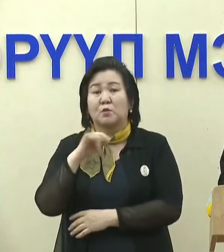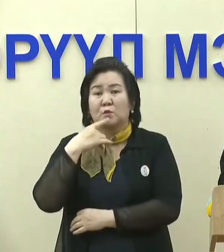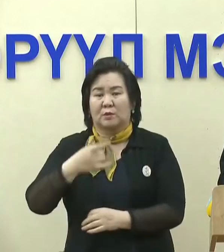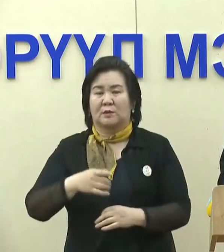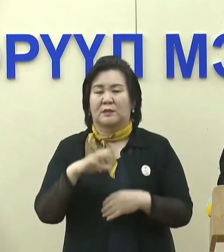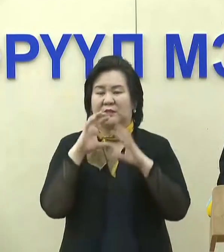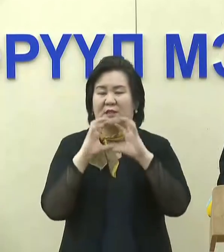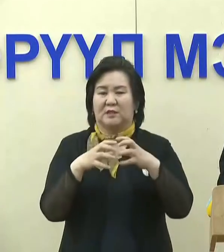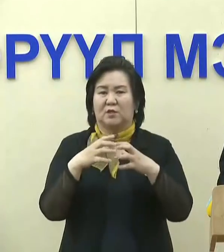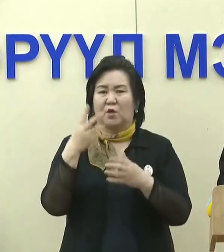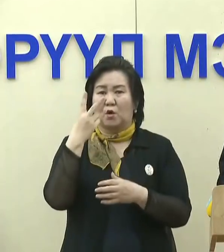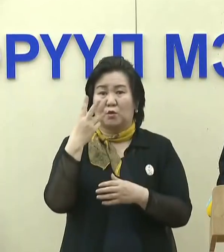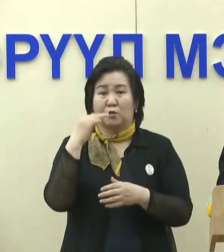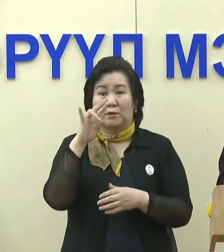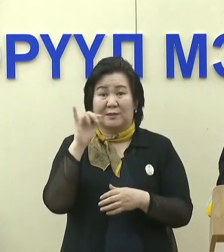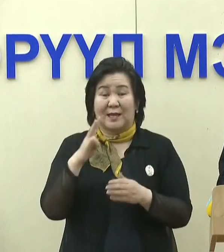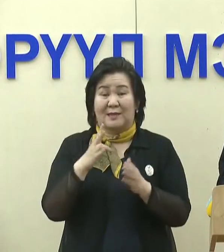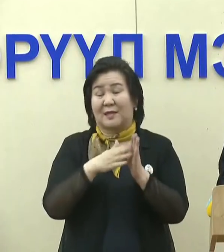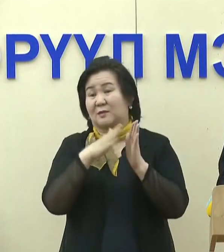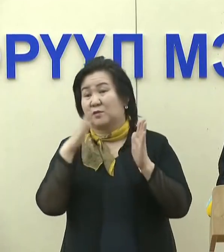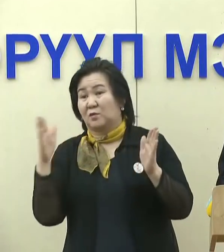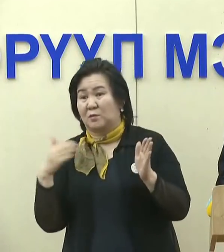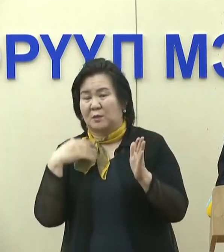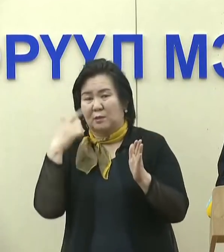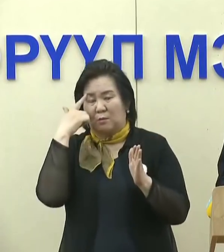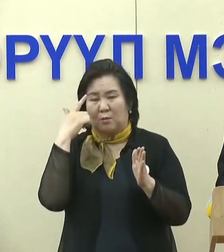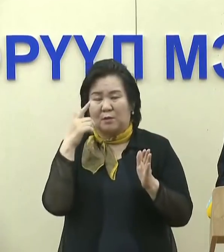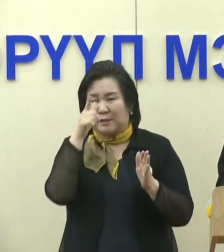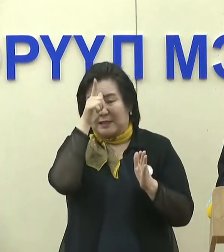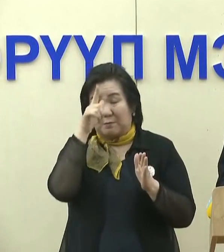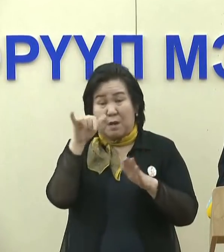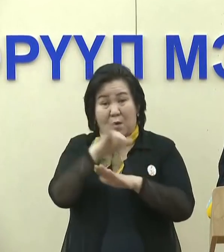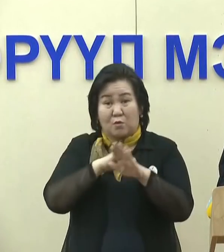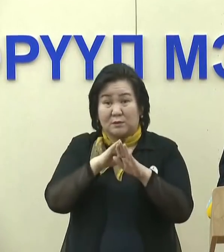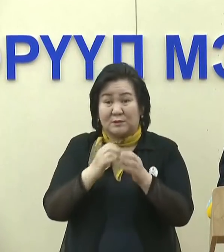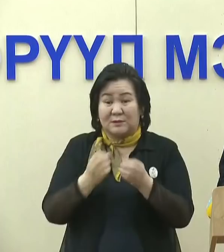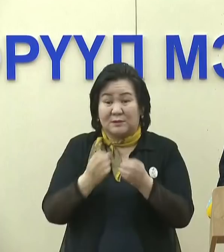дэлхийн 2-р дайнаас хойш манай улсад тулгарч байгаагүй хамгийн